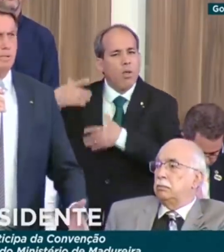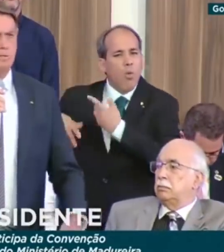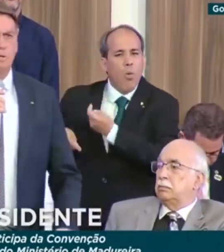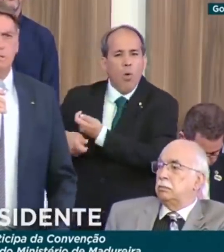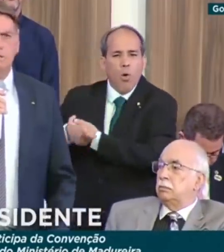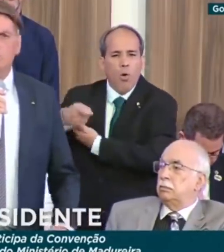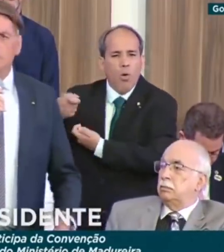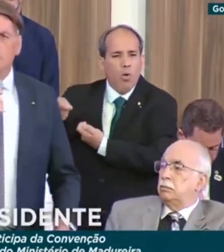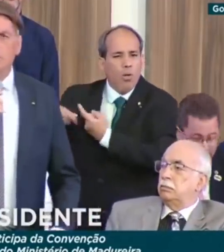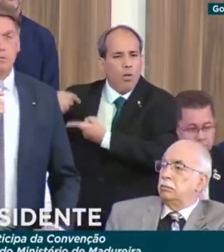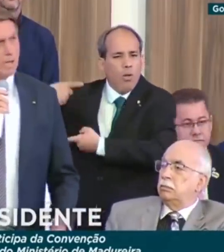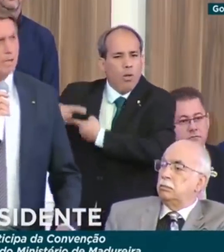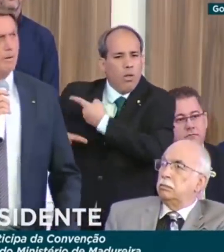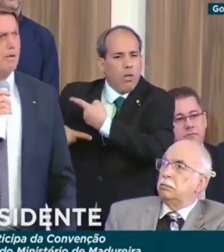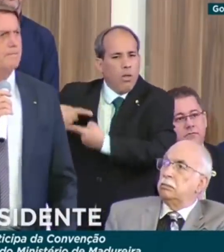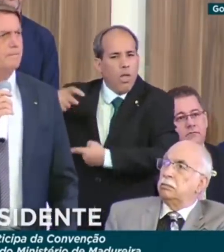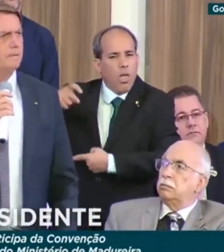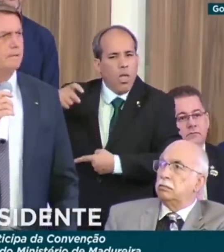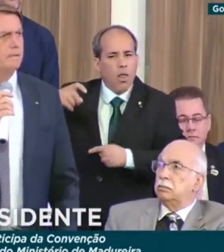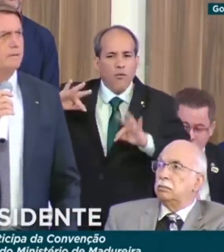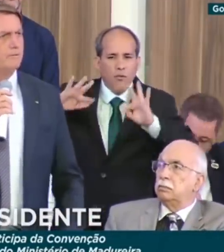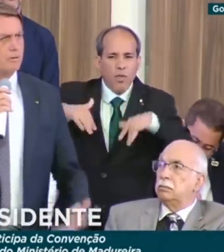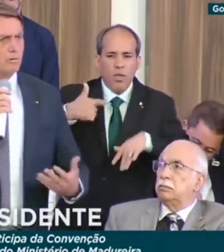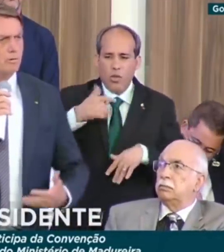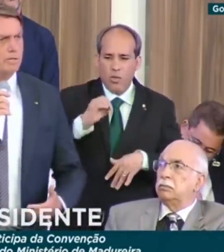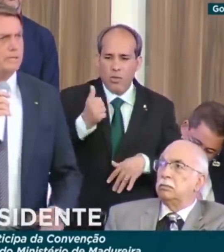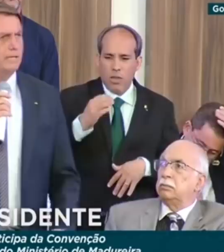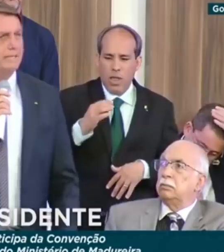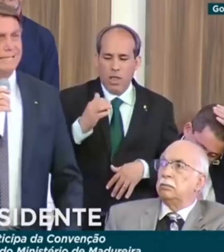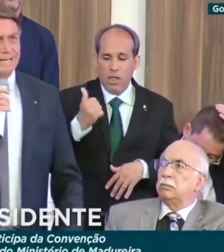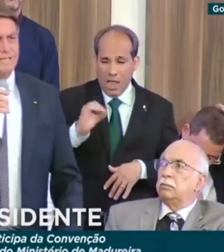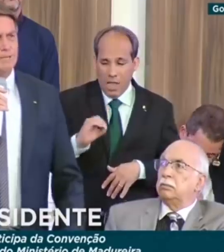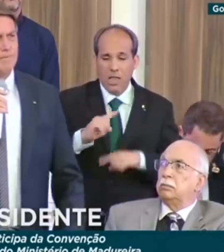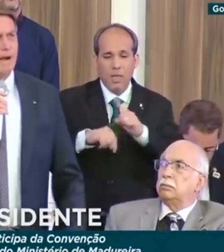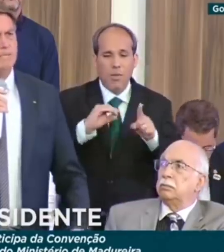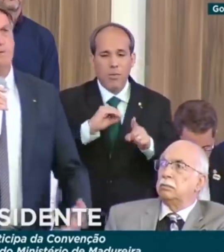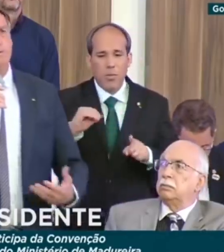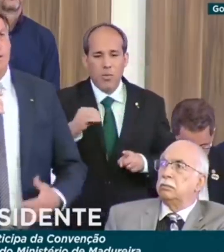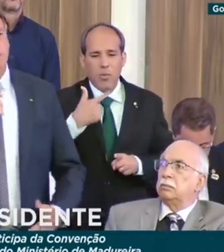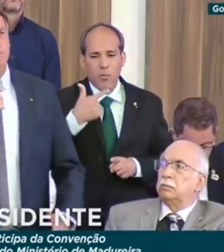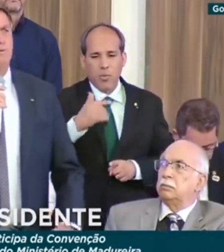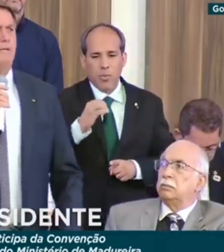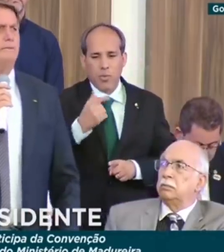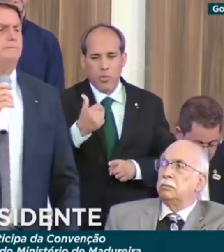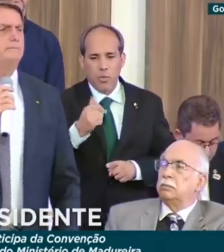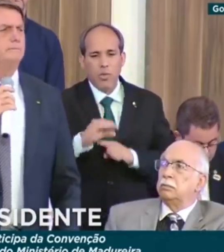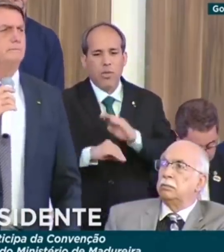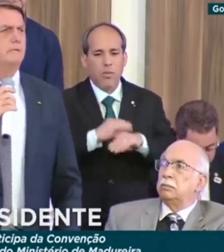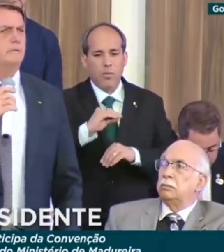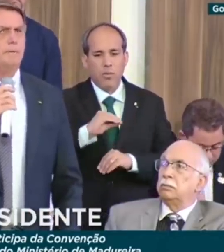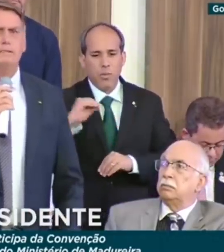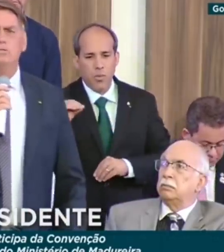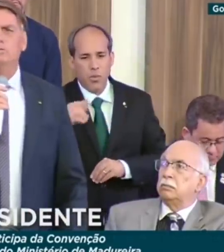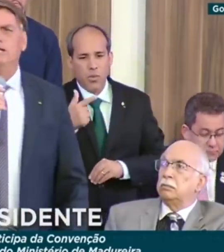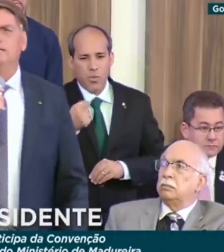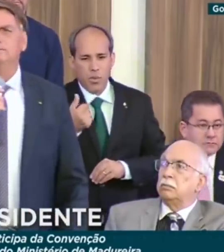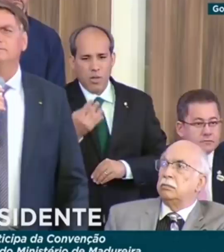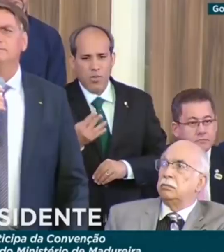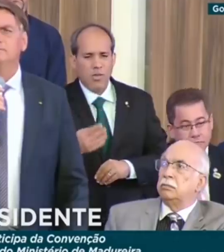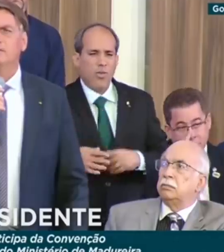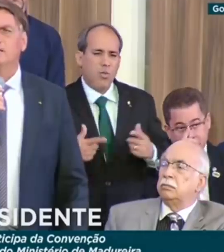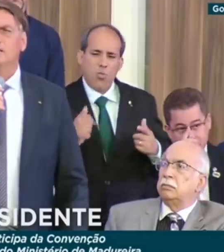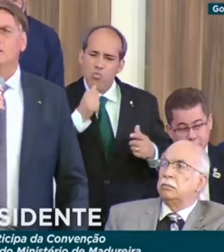depois 2012, 2014, não acabou. Foi concluída em grande parte pelo nosso governo. Mas deixo